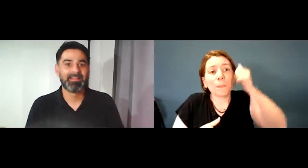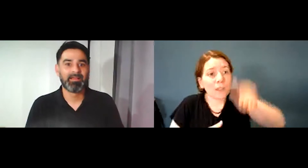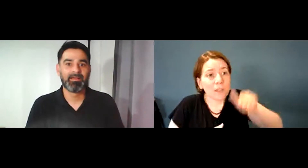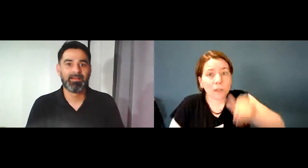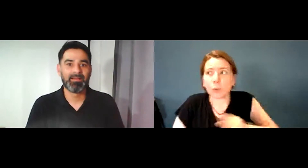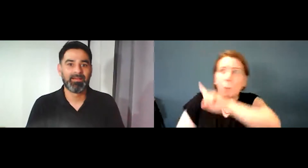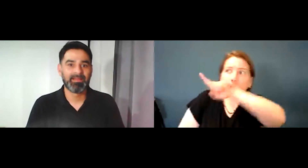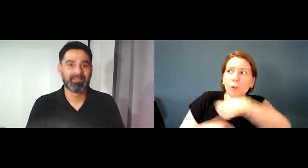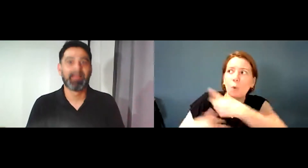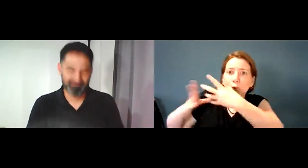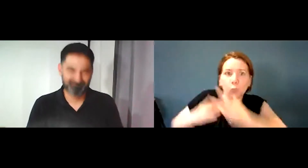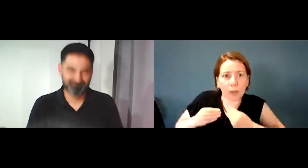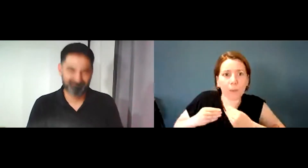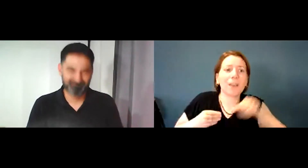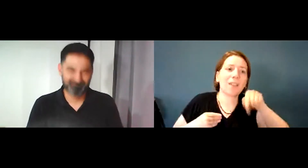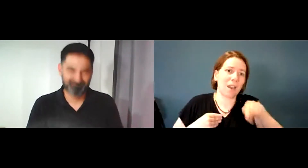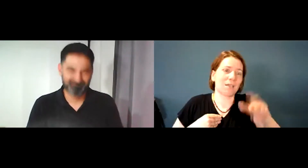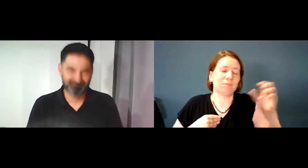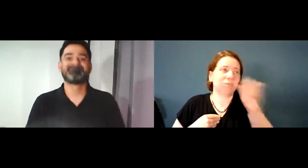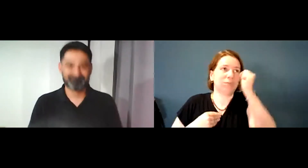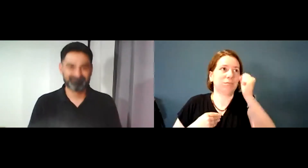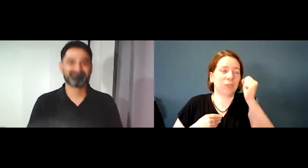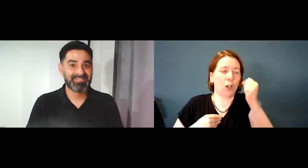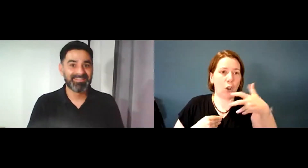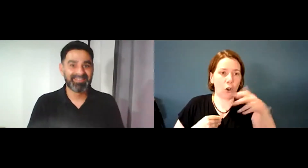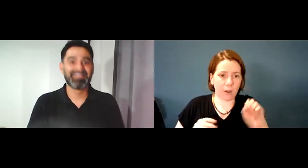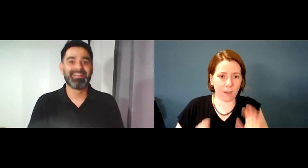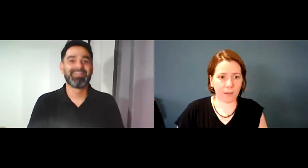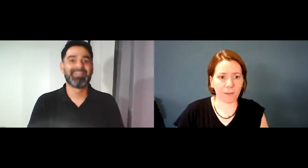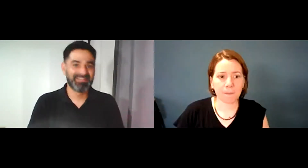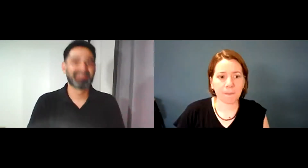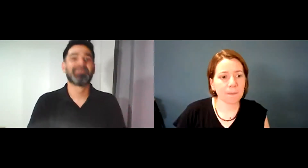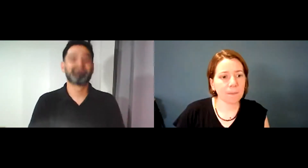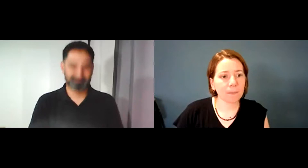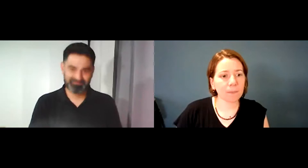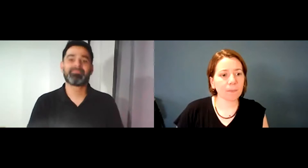Después Sandra tiene que mandar la explicación de cómo hizo con el audio.